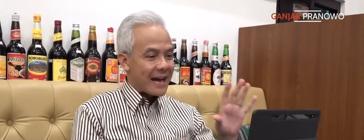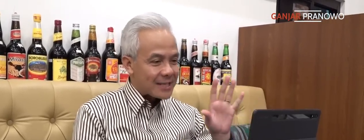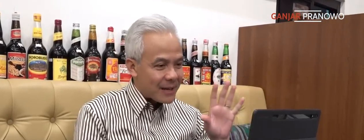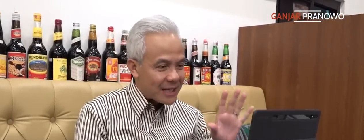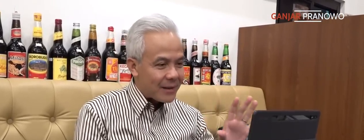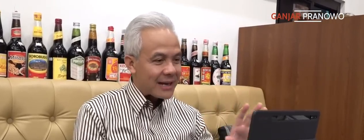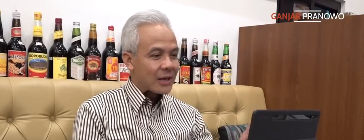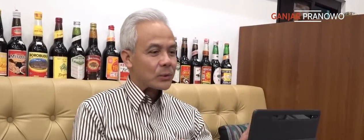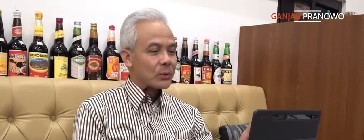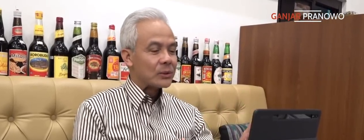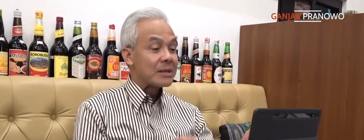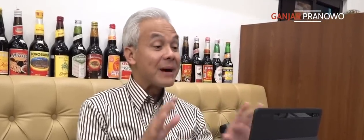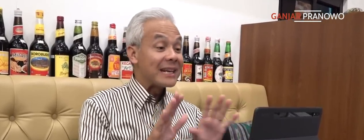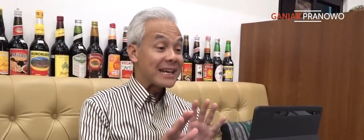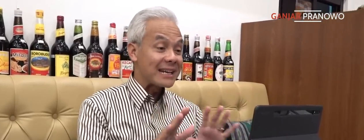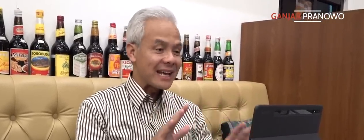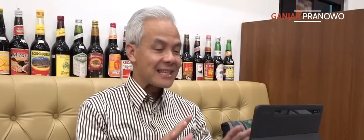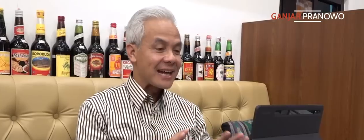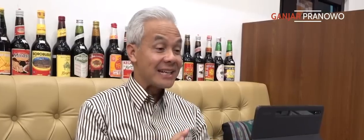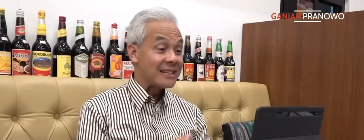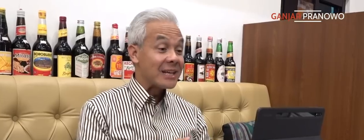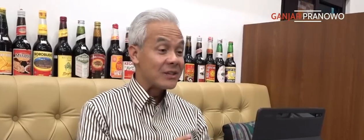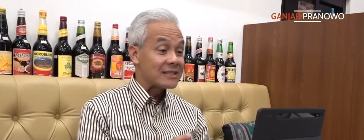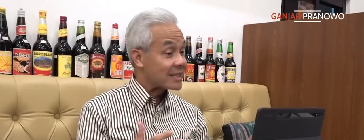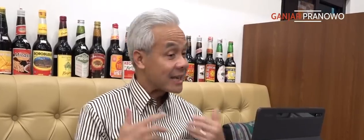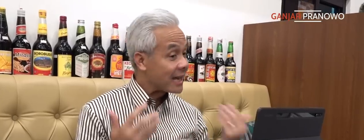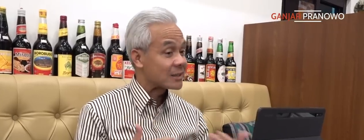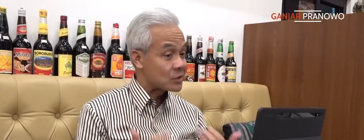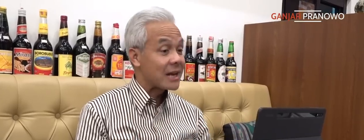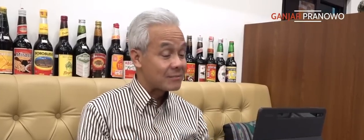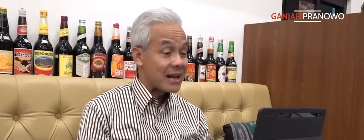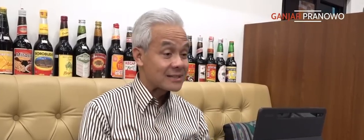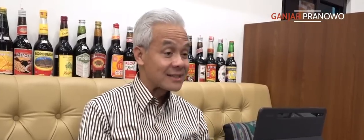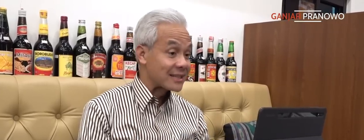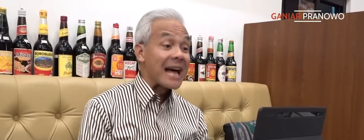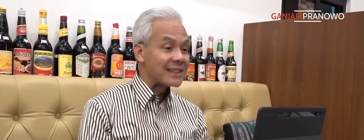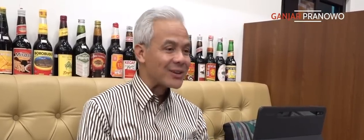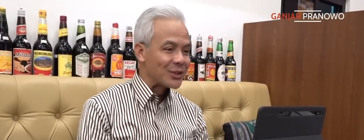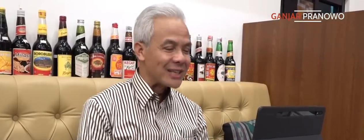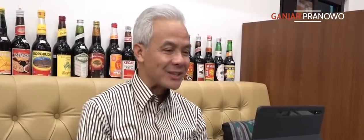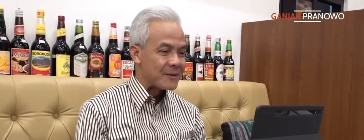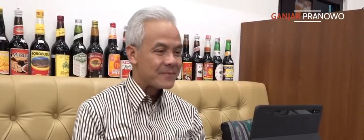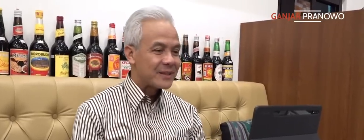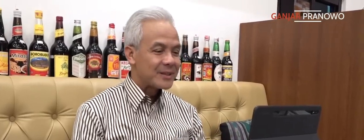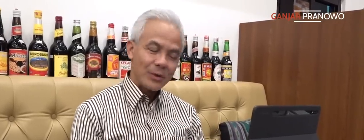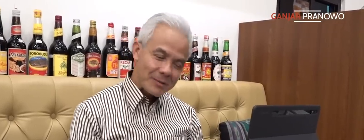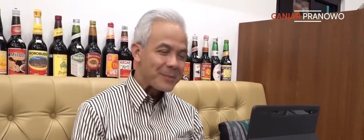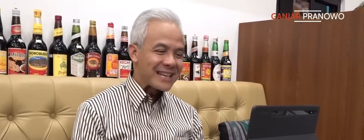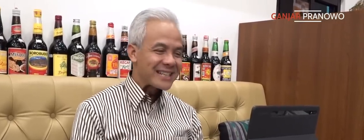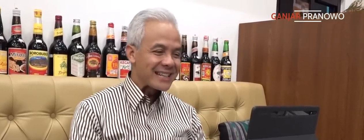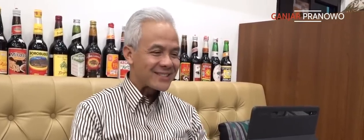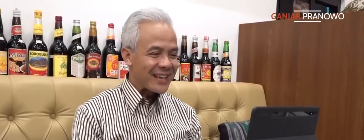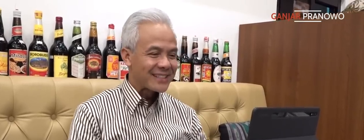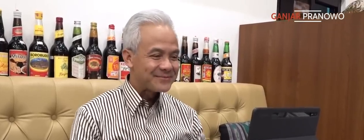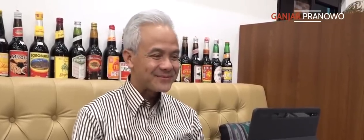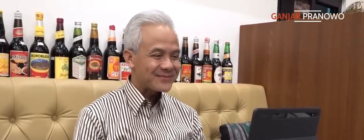fasilitas Bagaimana guru dibandingkan dengan yang di Indonesia saya terus terang merasa tertantan untuk itu boleh